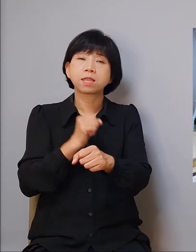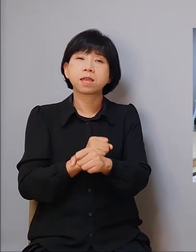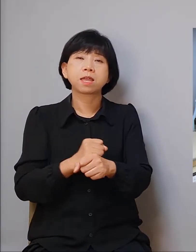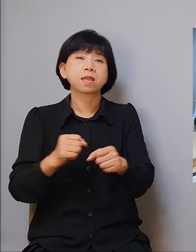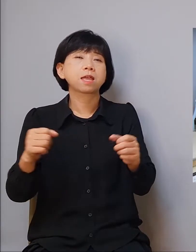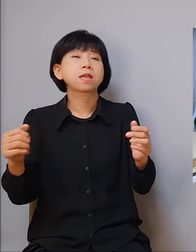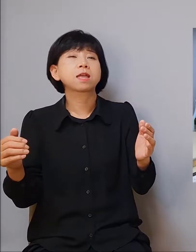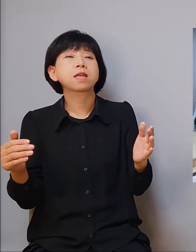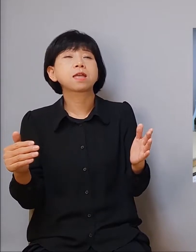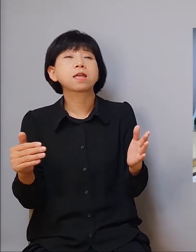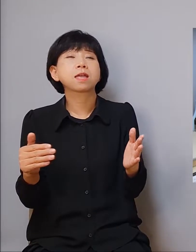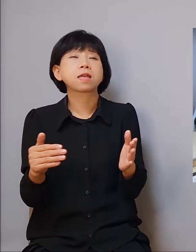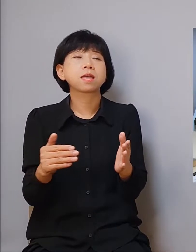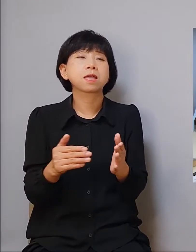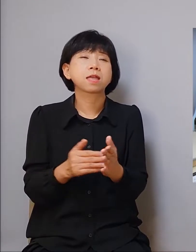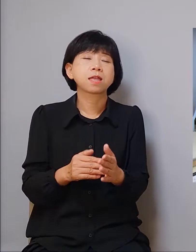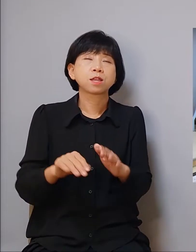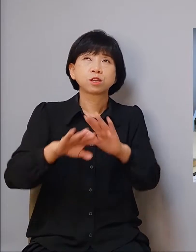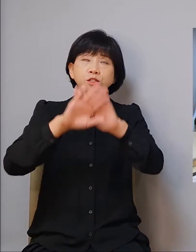충성하겠네